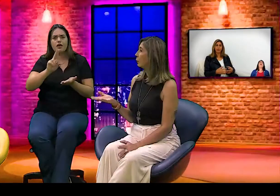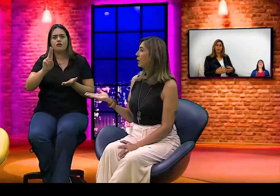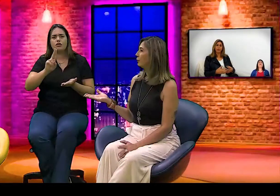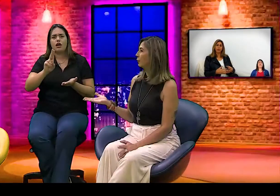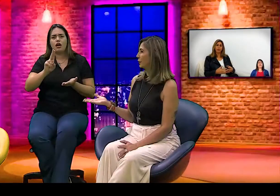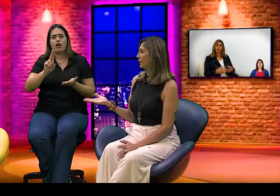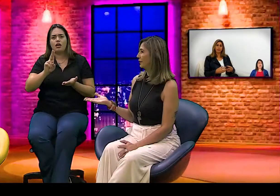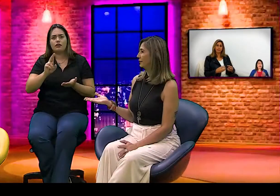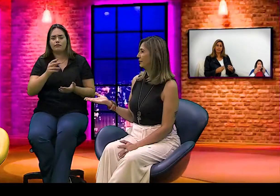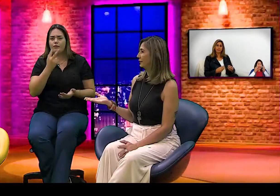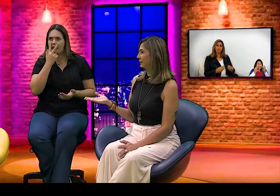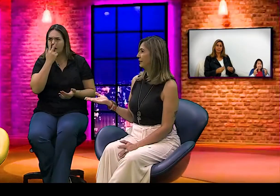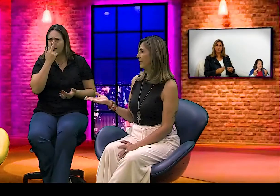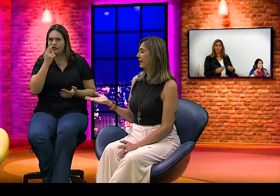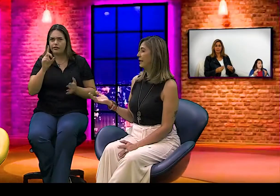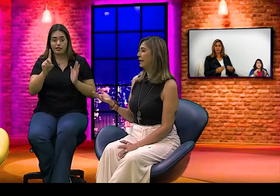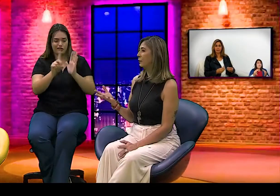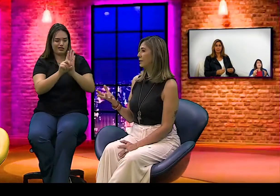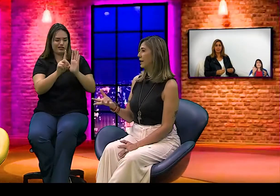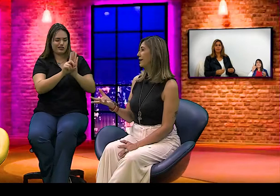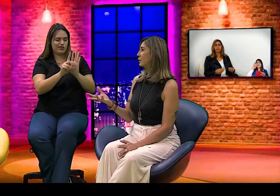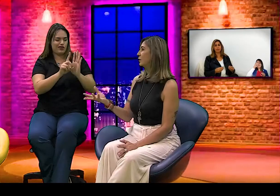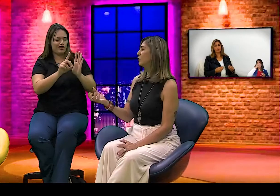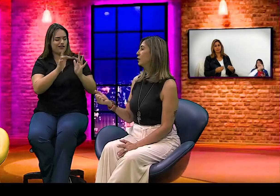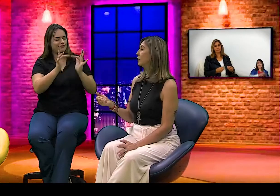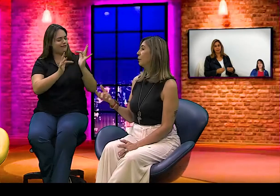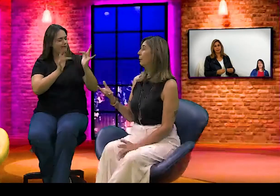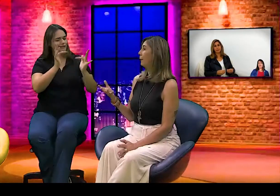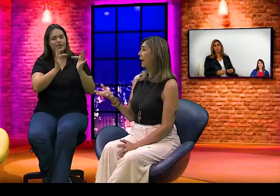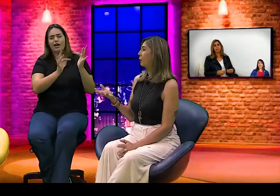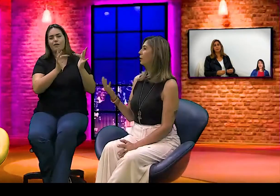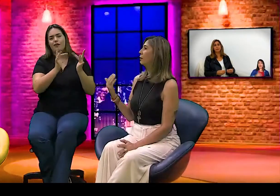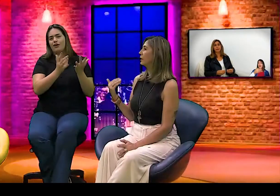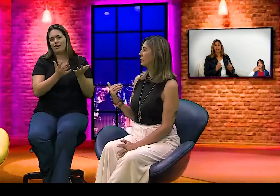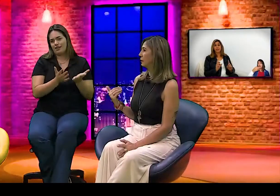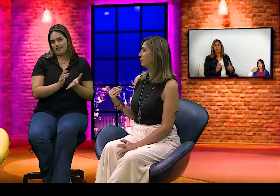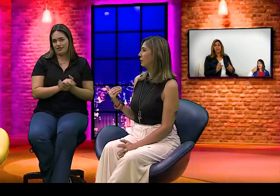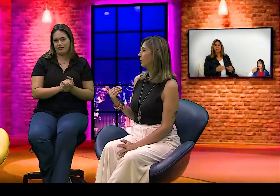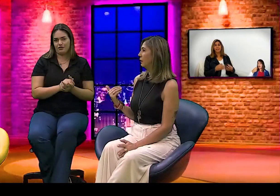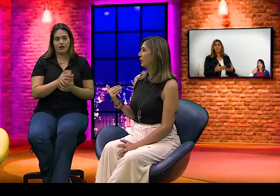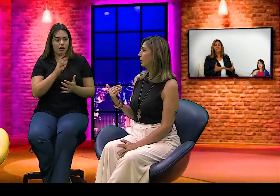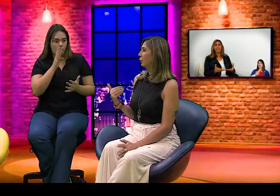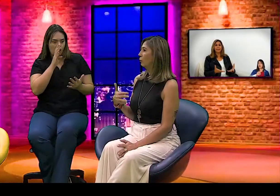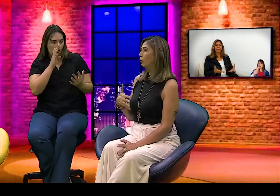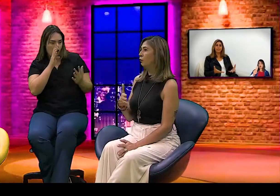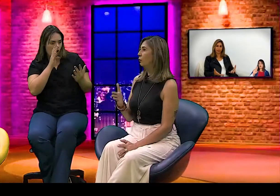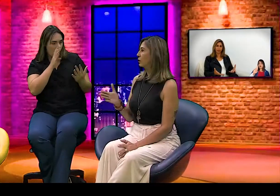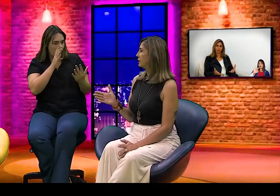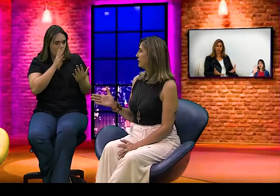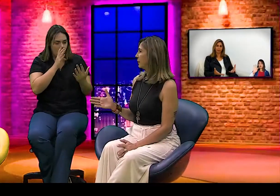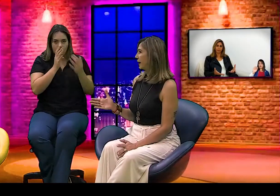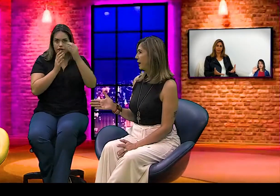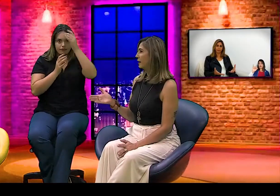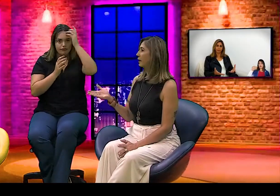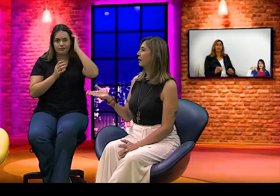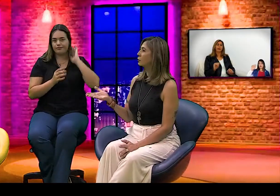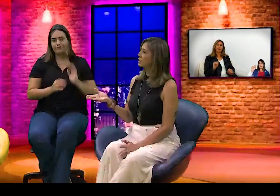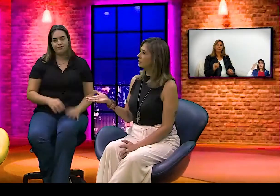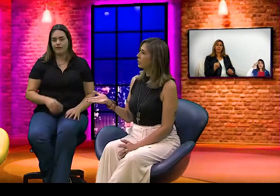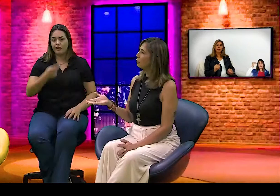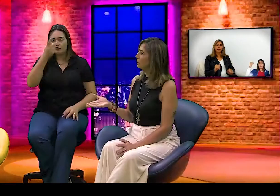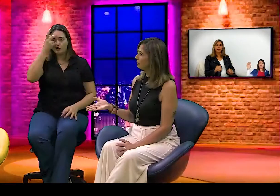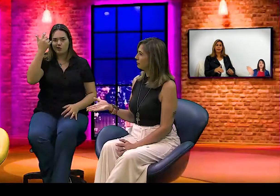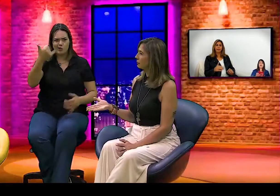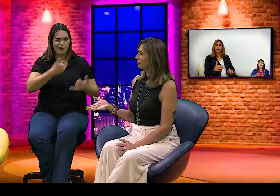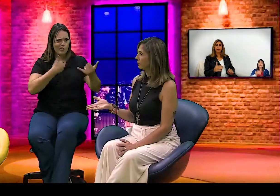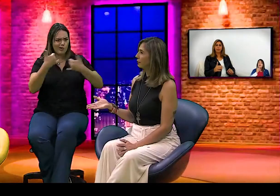está namorando com a droga, né? Ela está num estágio que a gente chama de pré-contemplação. O mundo pode dizer para ela que aquela